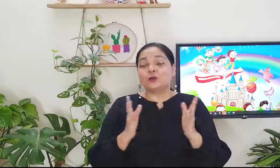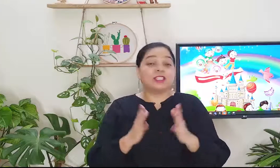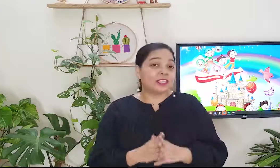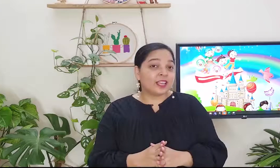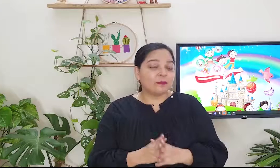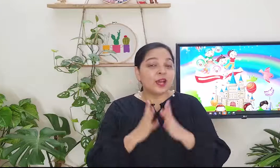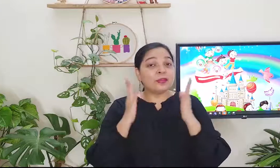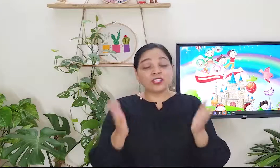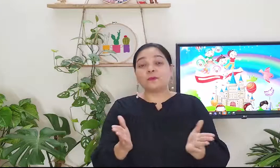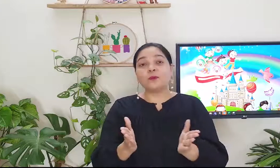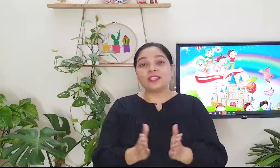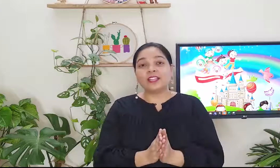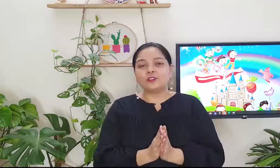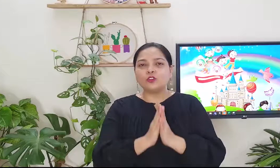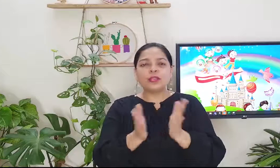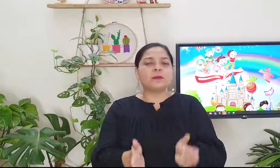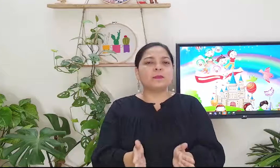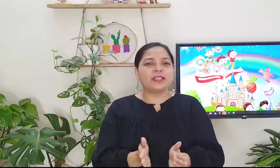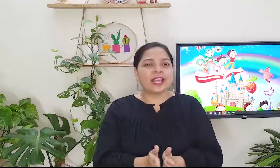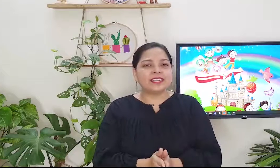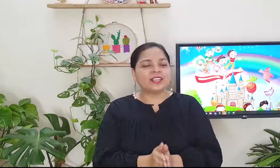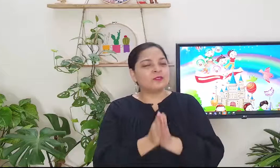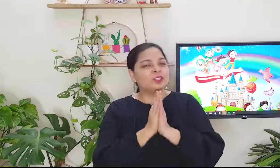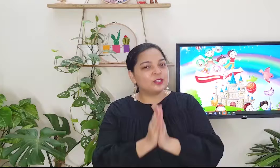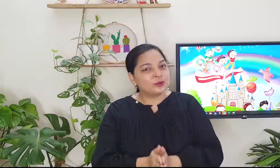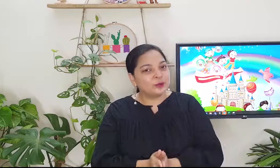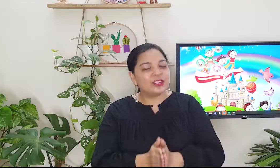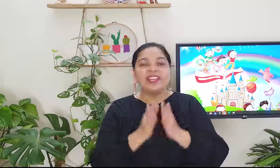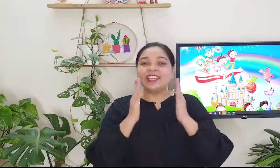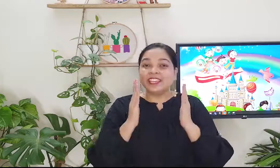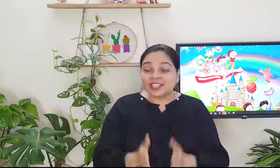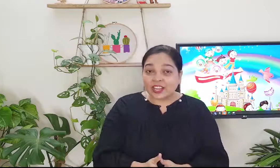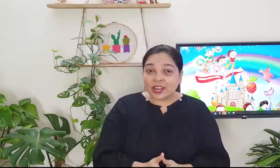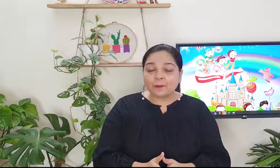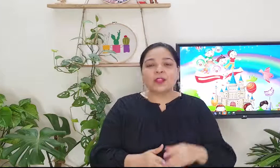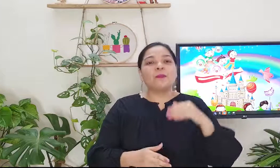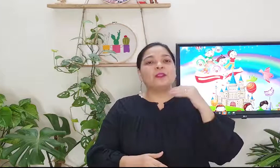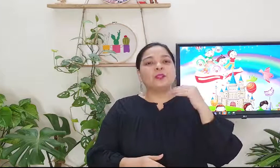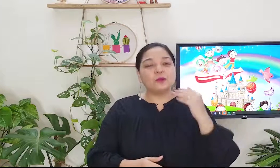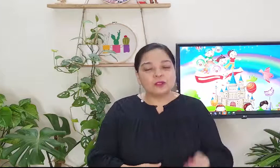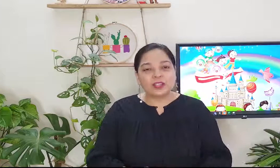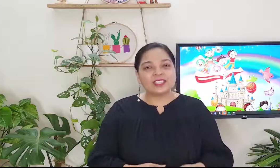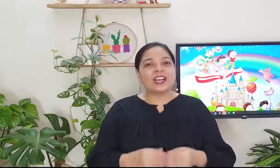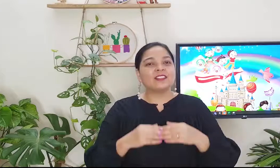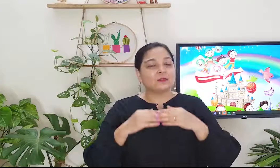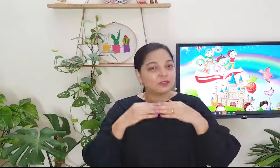আমরা তোমাদেরকে বলেছি, যেখানে যেখানে যা কিছু বলা হয় সেগুলো সবার সাথে বন্ধুদের সাথে শেয়ার করো,